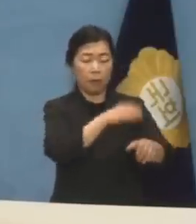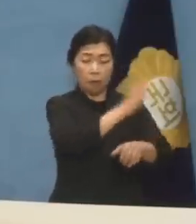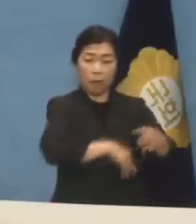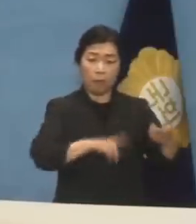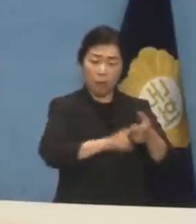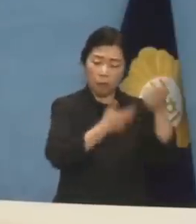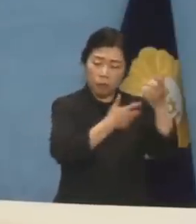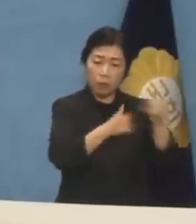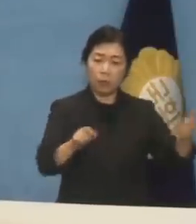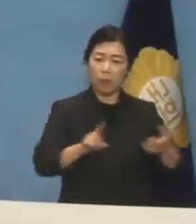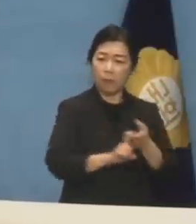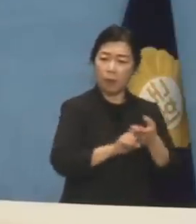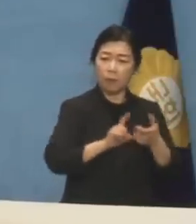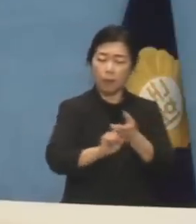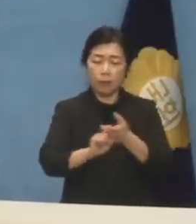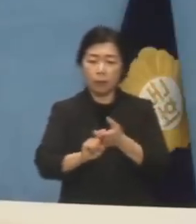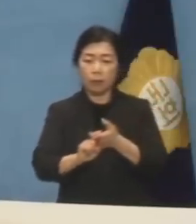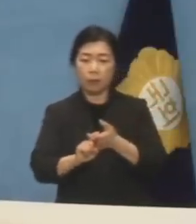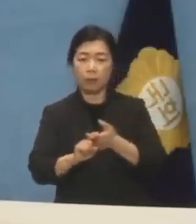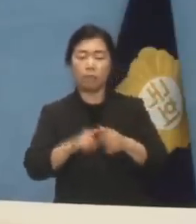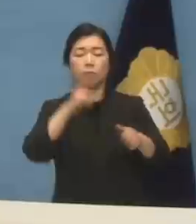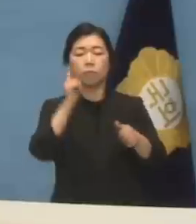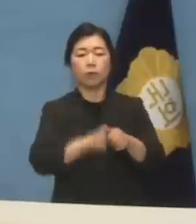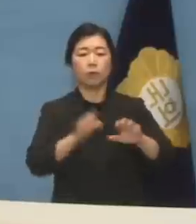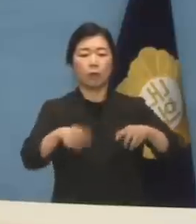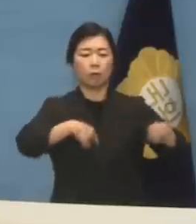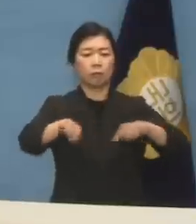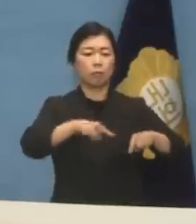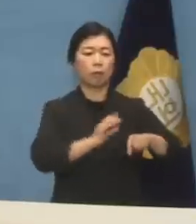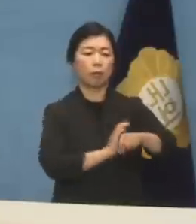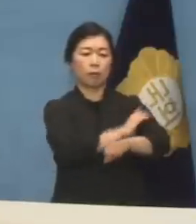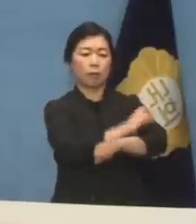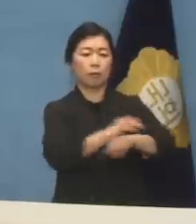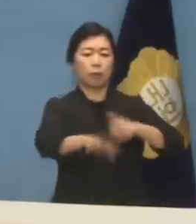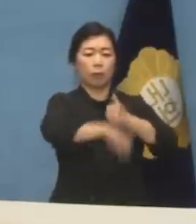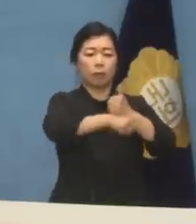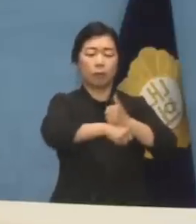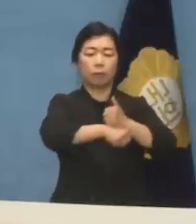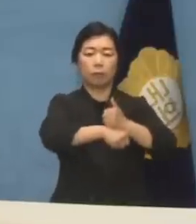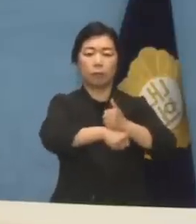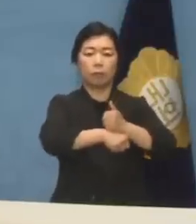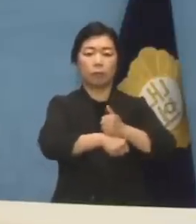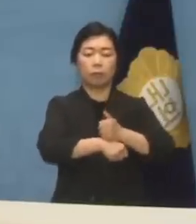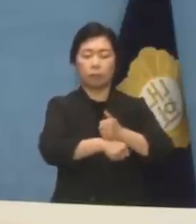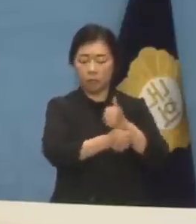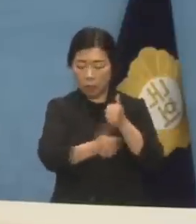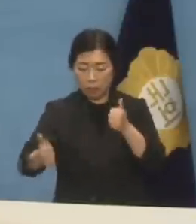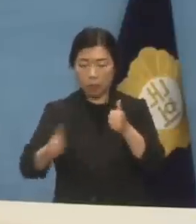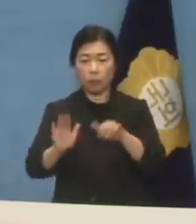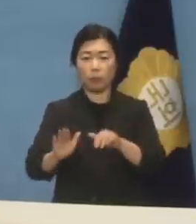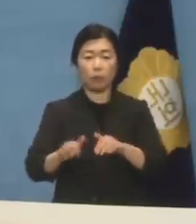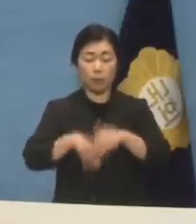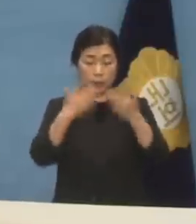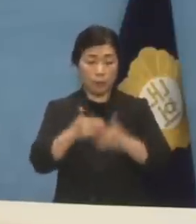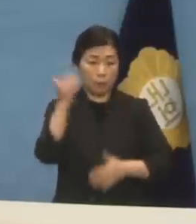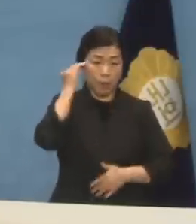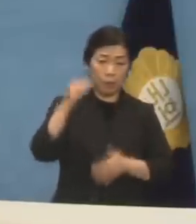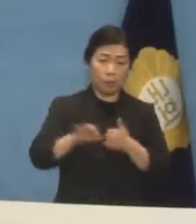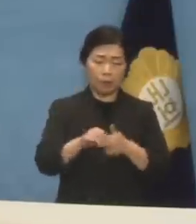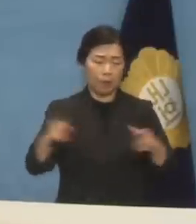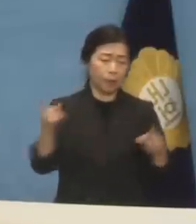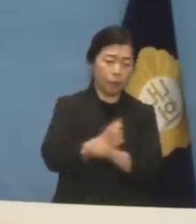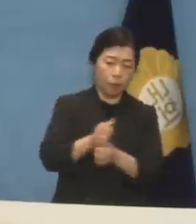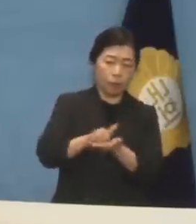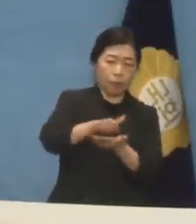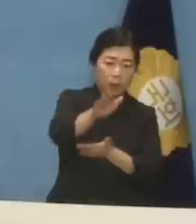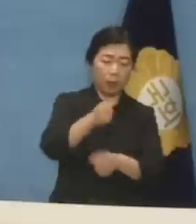채워 국가 권력을 사병화시켰습니다. 윤석열 정권은 자신의 정치적 행보에 방해되는 모든 세력들을